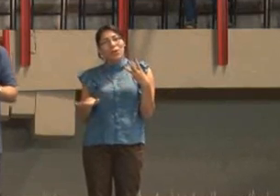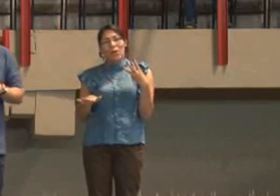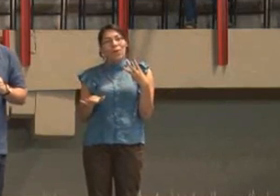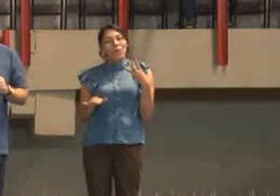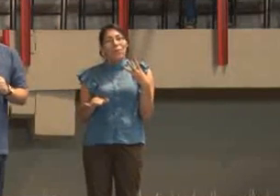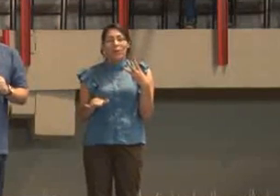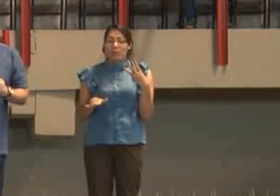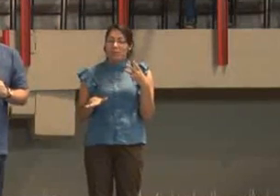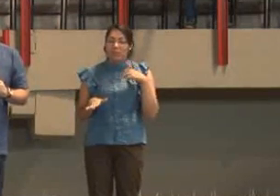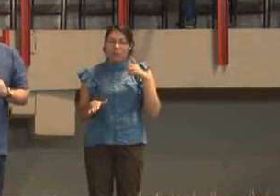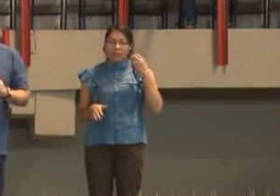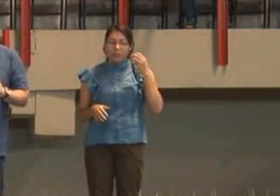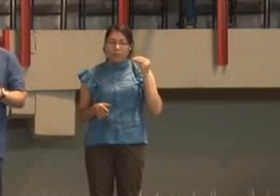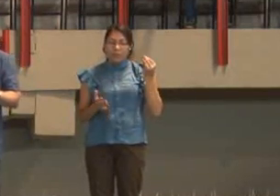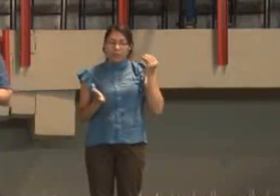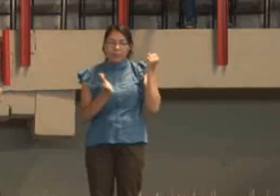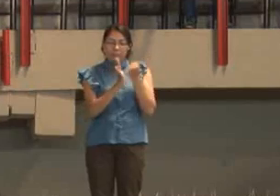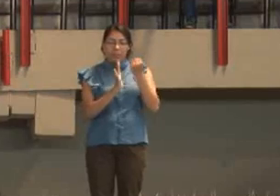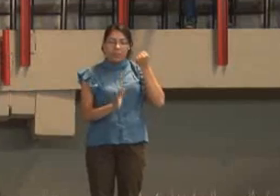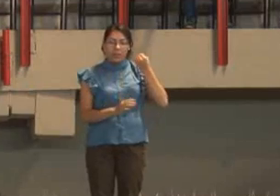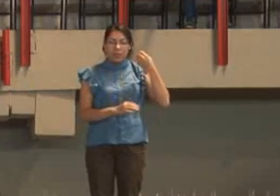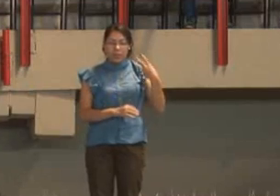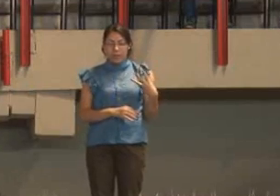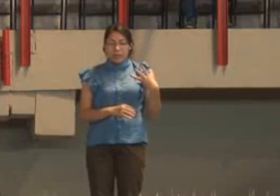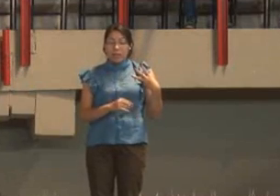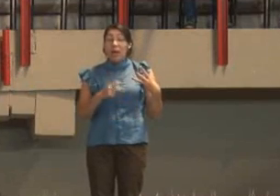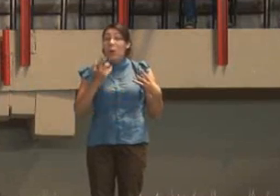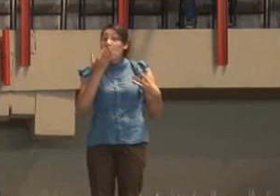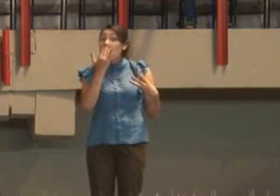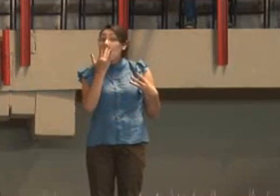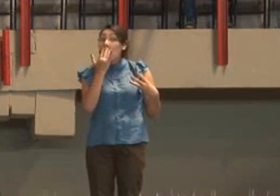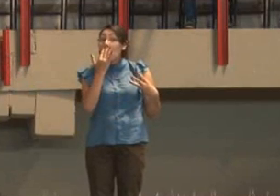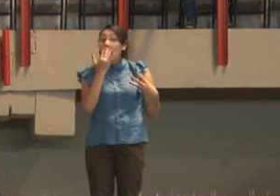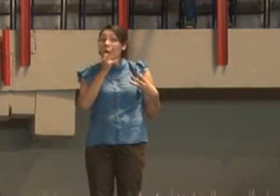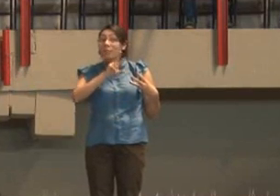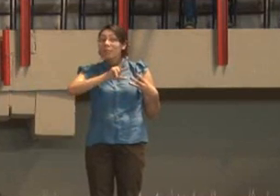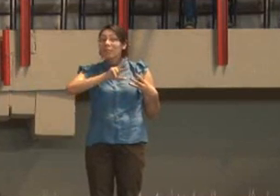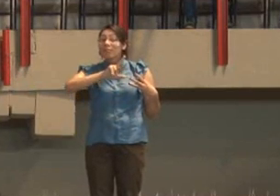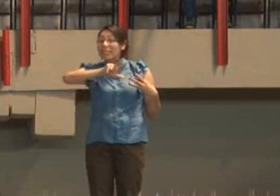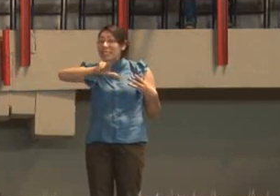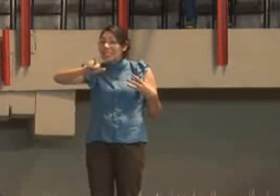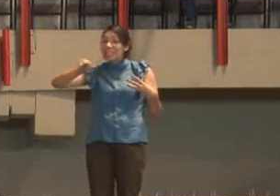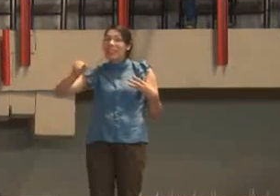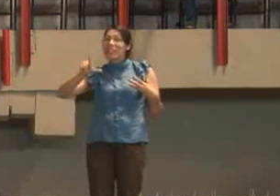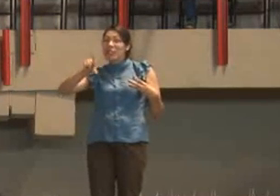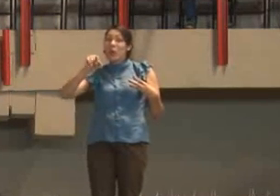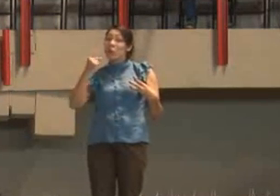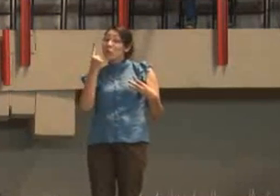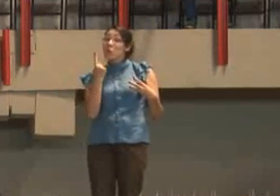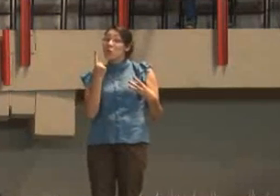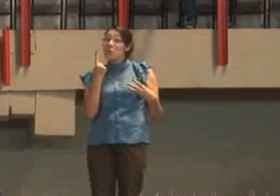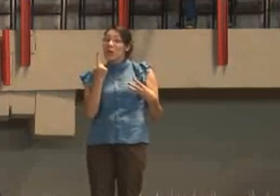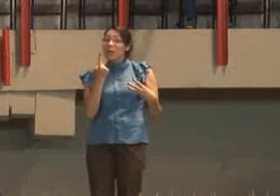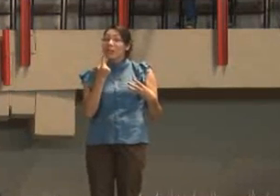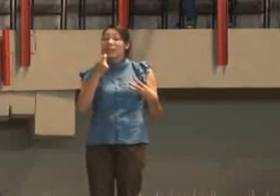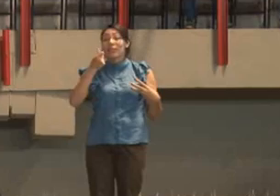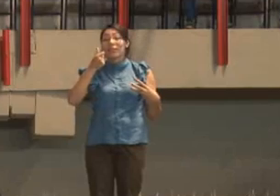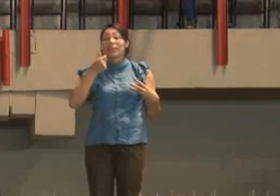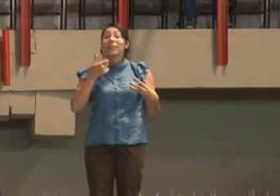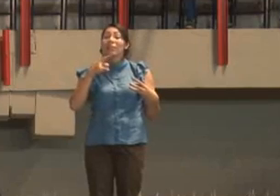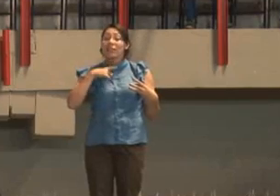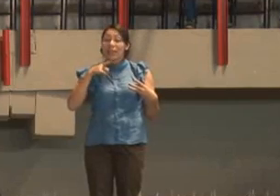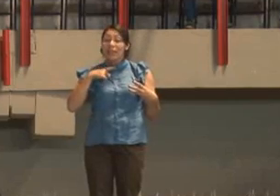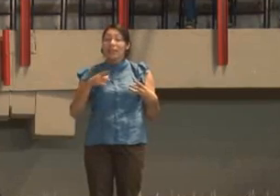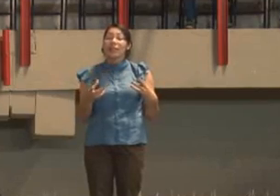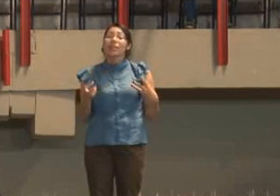opções de modelo. Agora eu vou escolher uma cor para o carro, tá certo? Eu só vou escolher uma cor, mas quantas opções eu tenho para